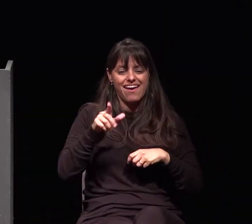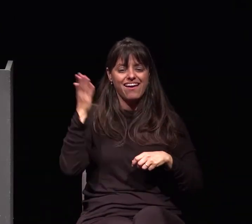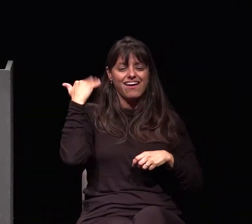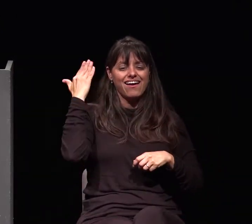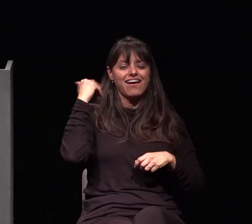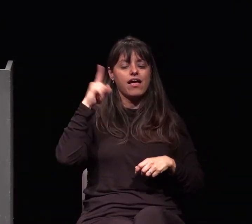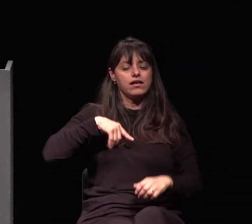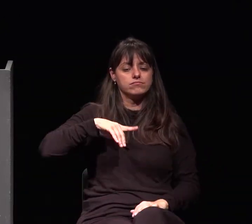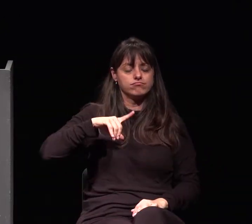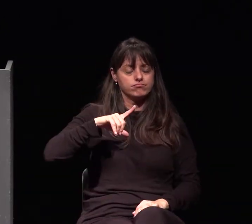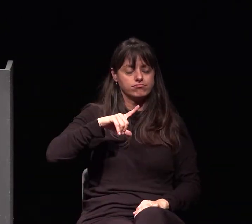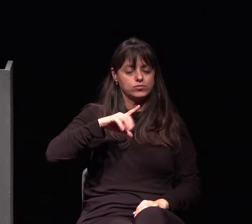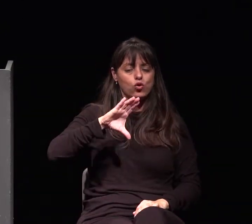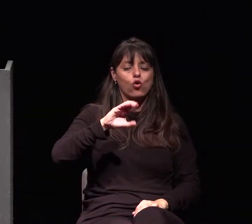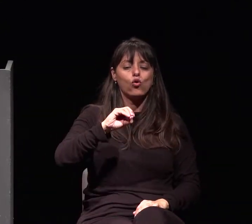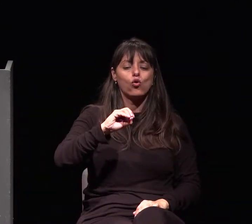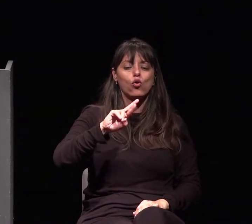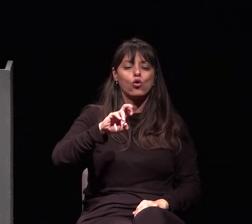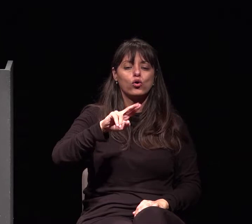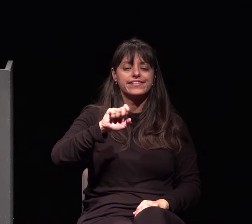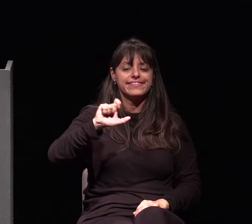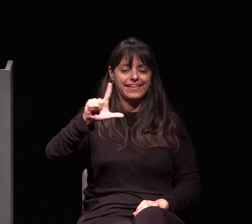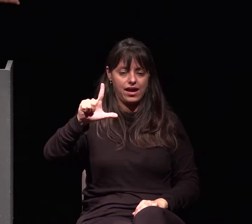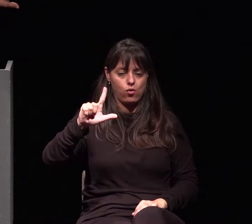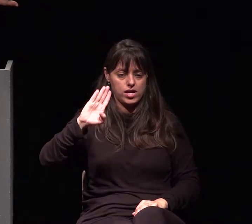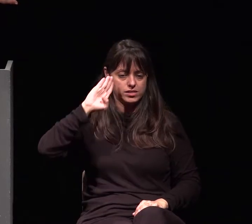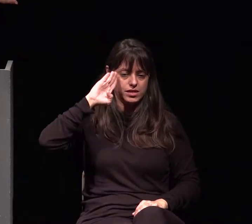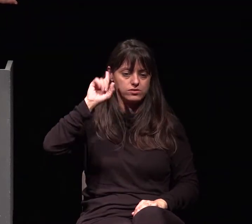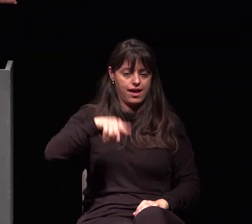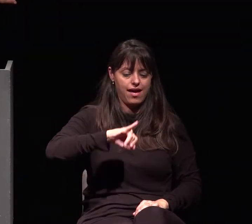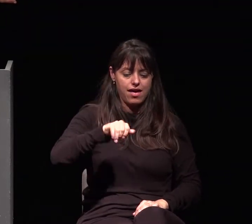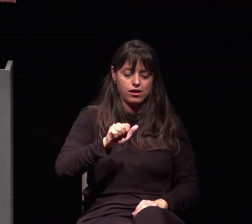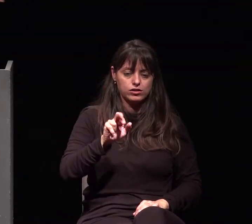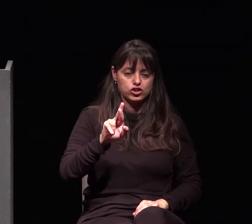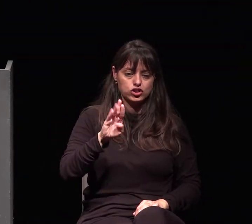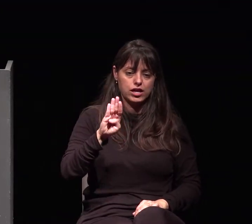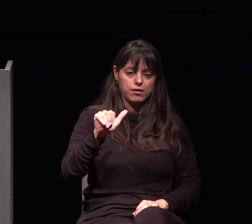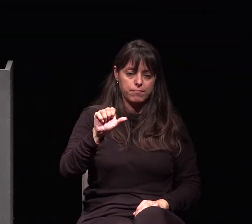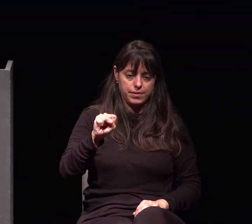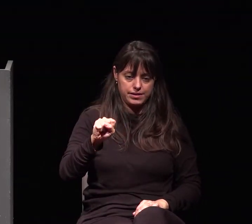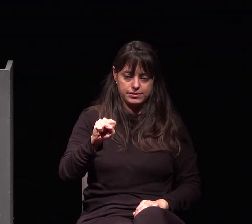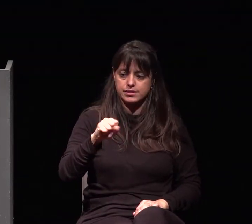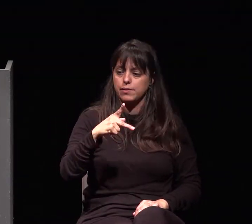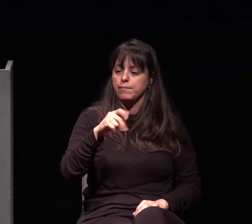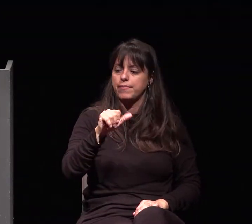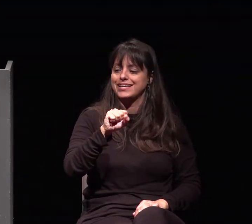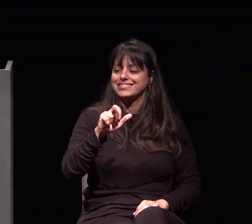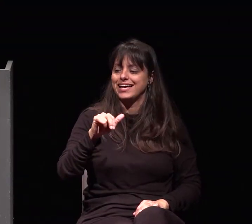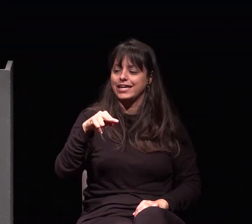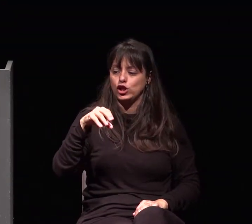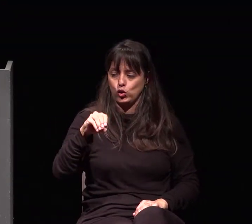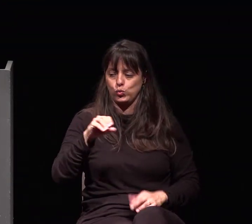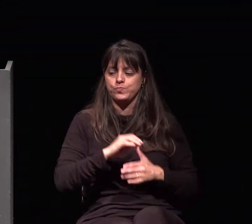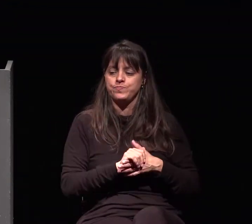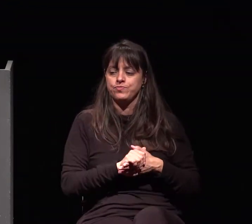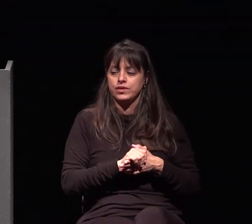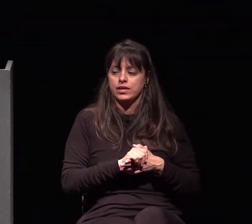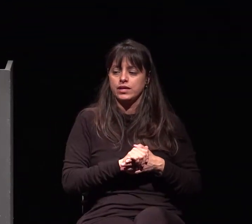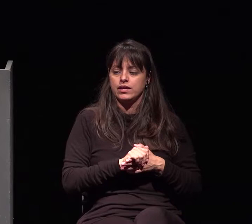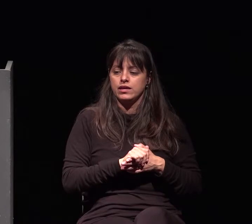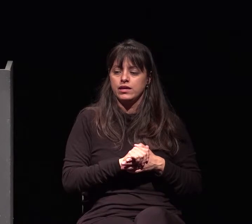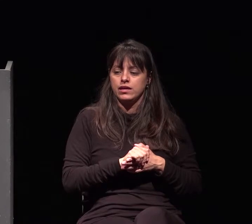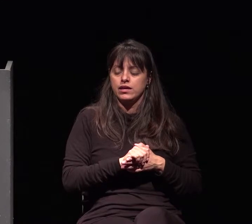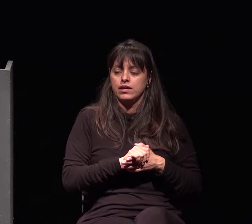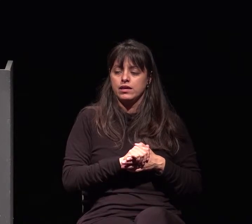Passarinho, que naquela época era ministro do Trabalho. Esse que está em parênteses fui eu que escrevi, né? Mas o resto estava